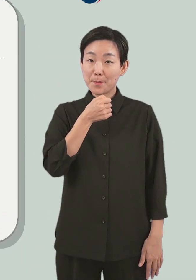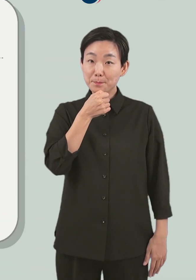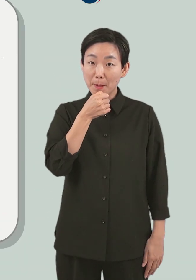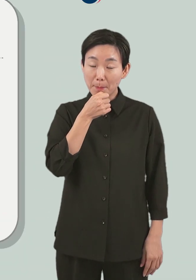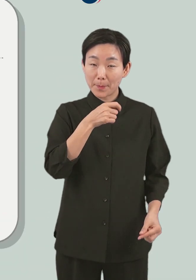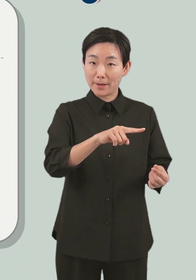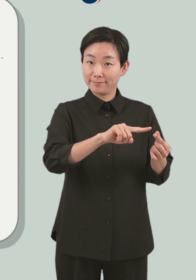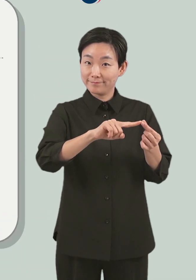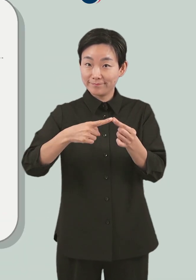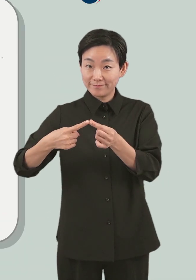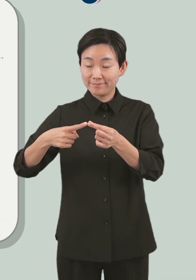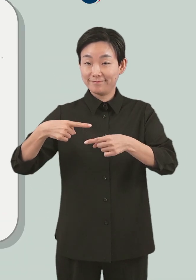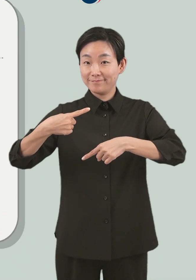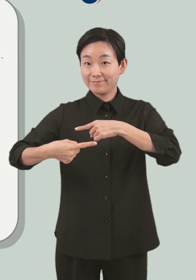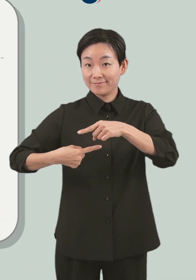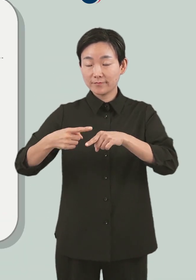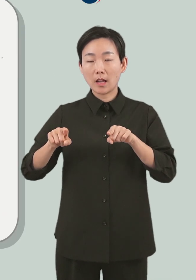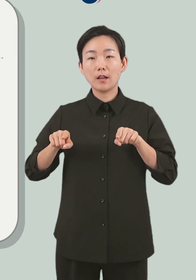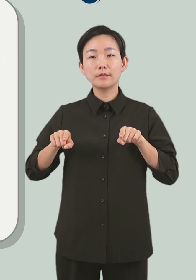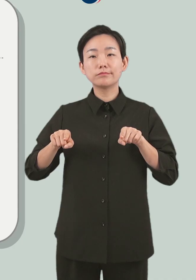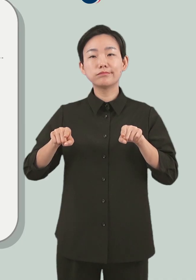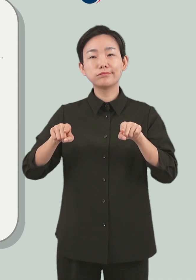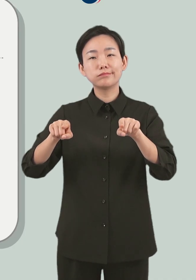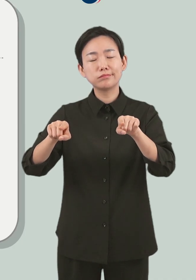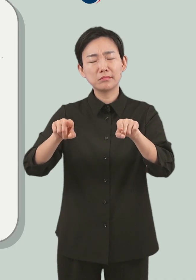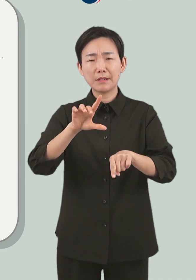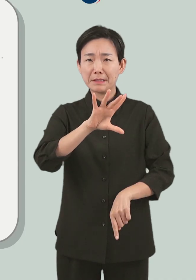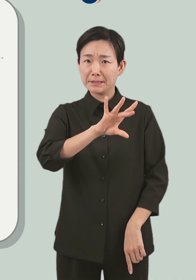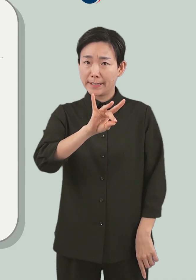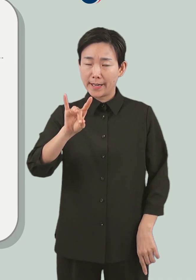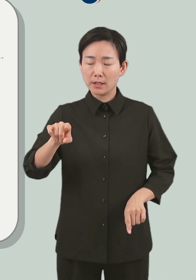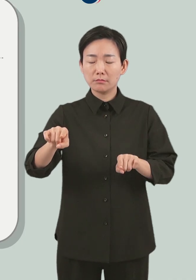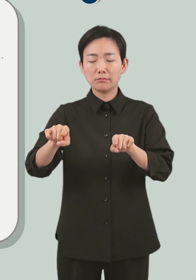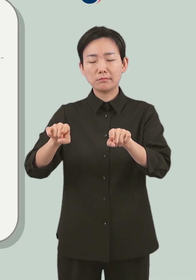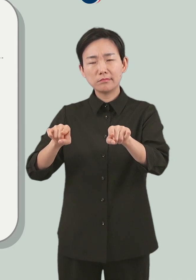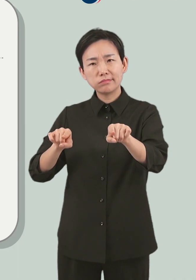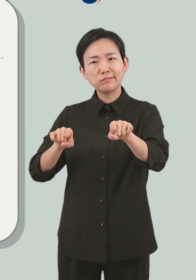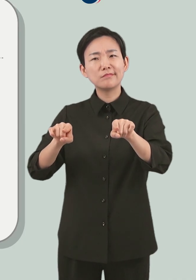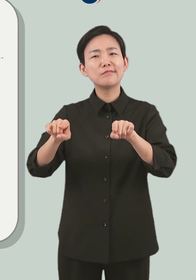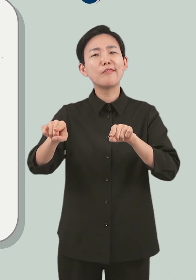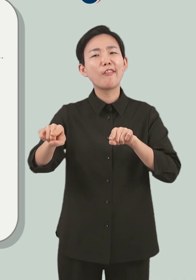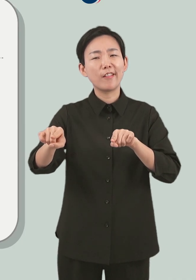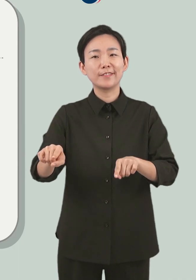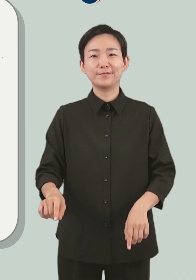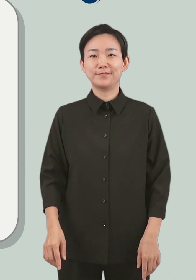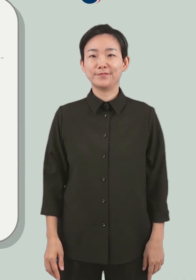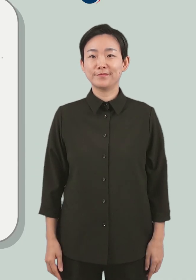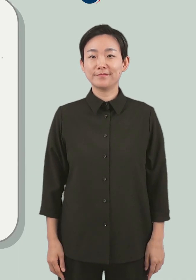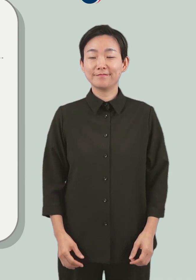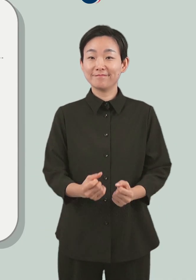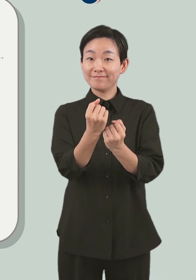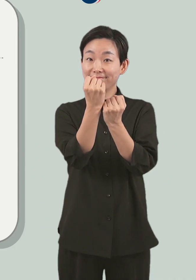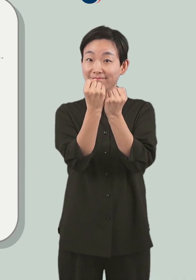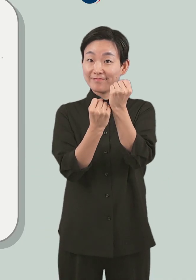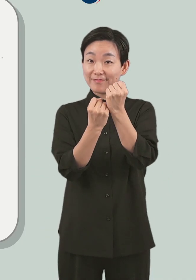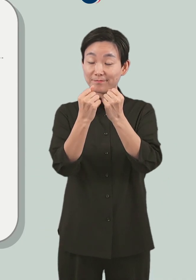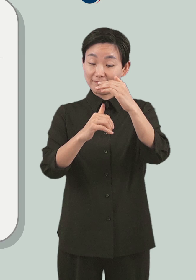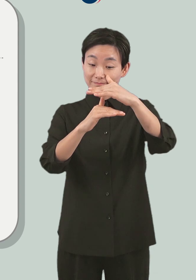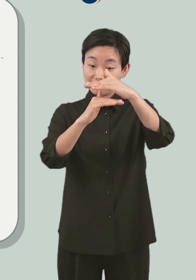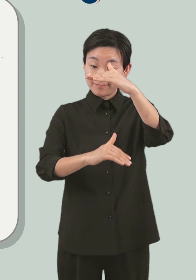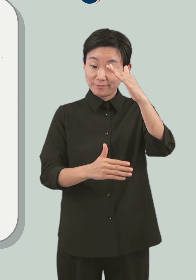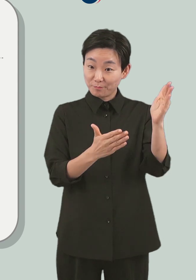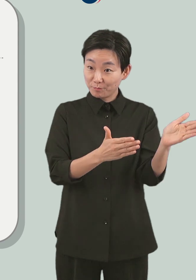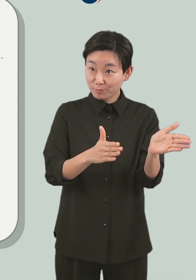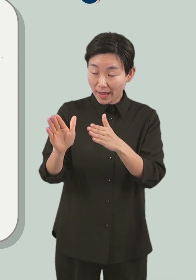안내. 이 영상은 자막, 음성, 수어로 안내하고 있으며 때때로 음성과 수어의 진행 속도 간에